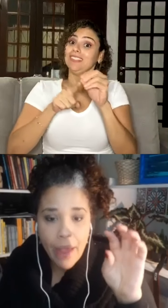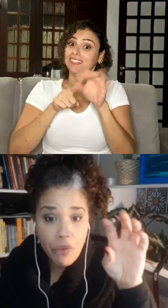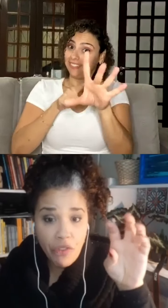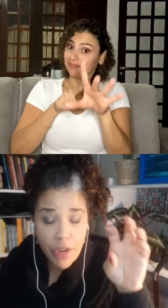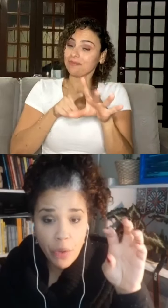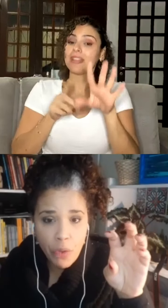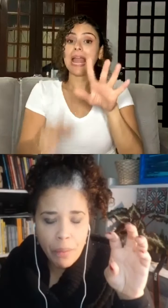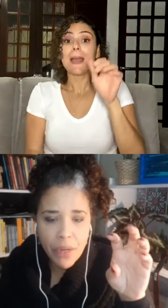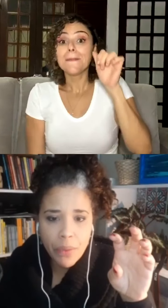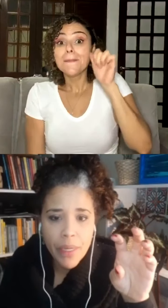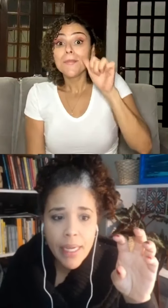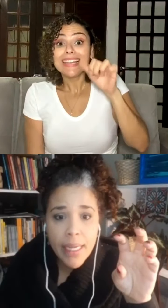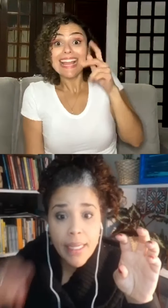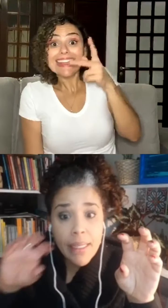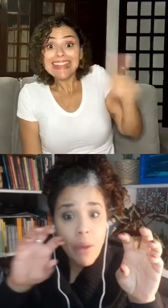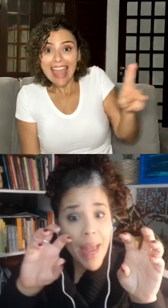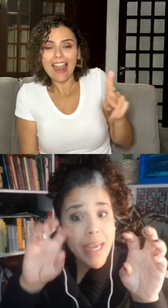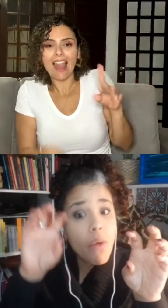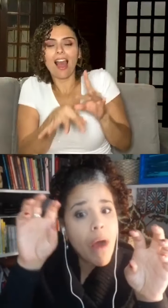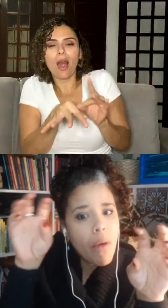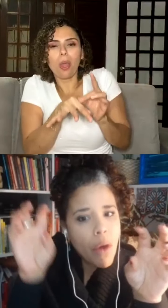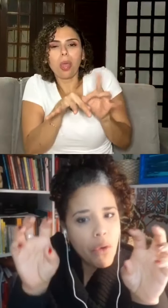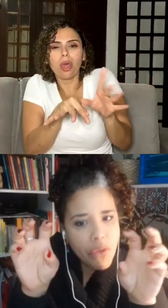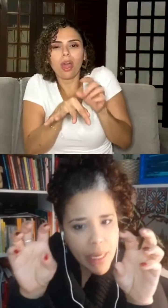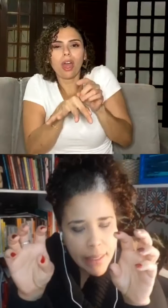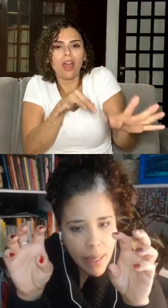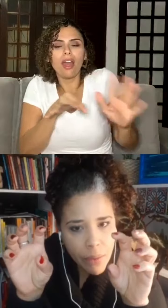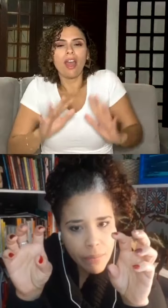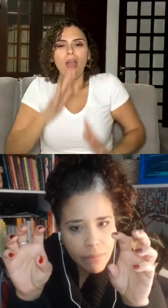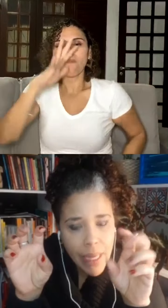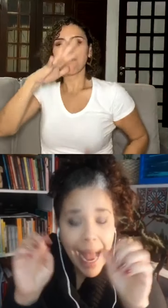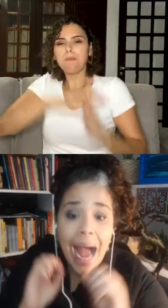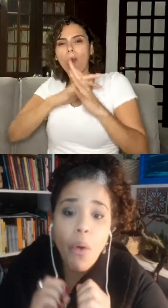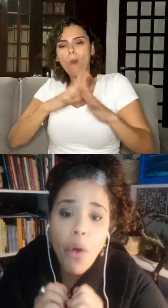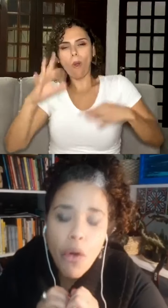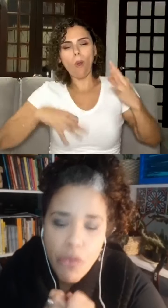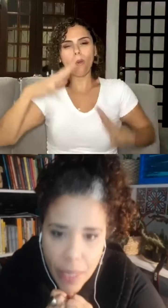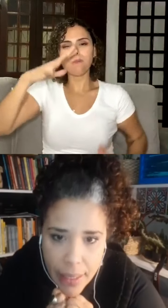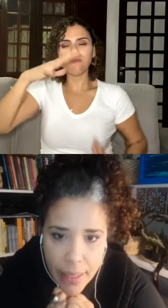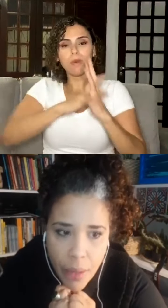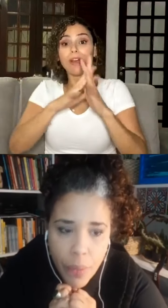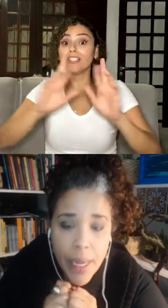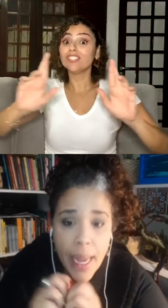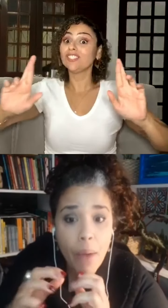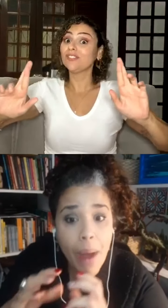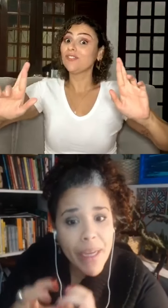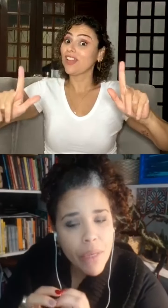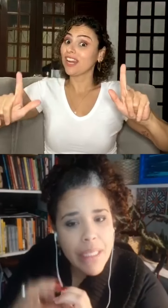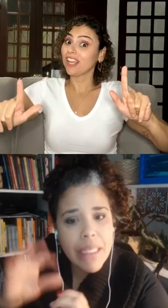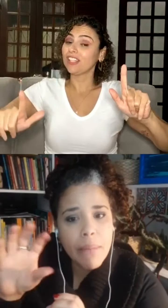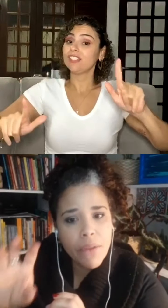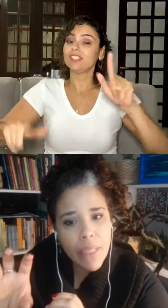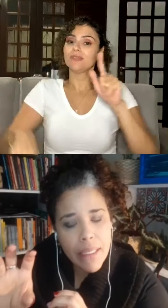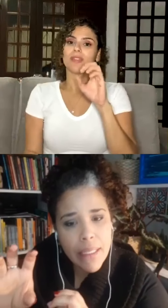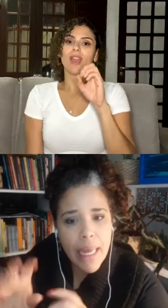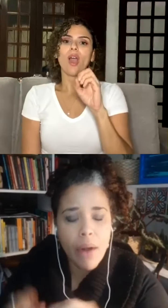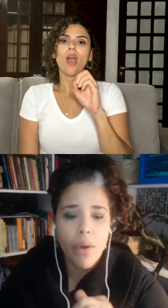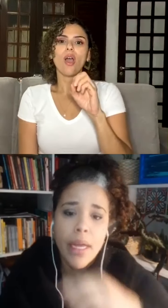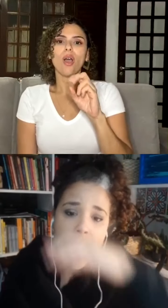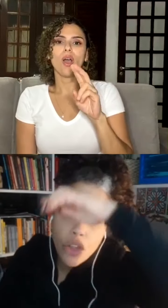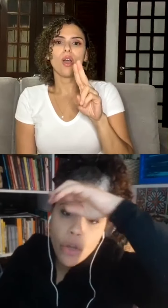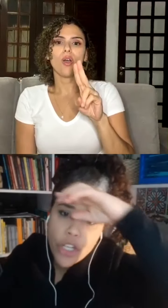um fenômeno que não é igual à ovulação. A ovulação é o amadurecimento dessa